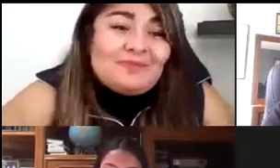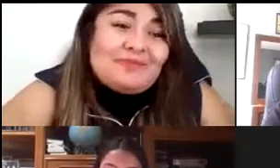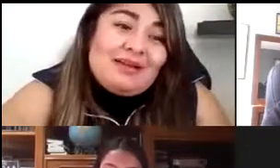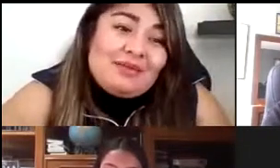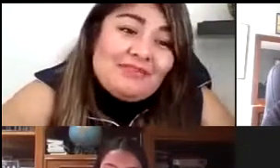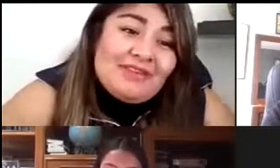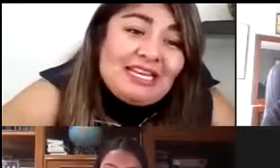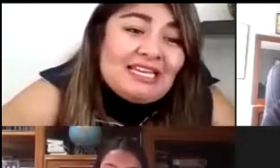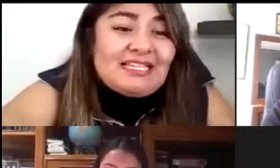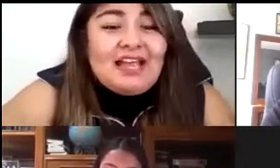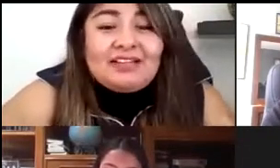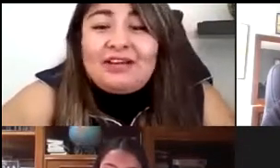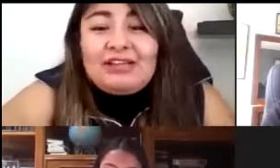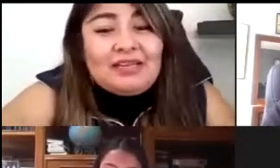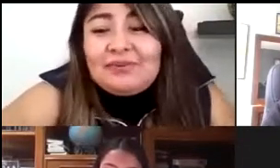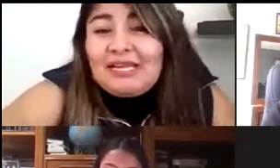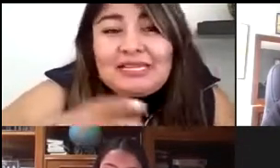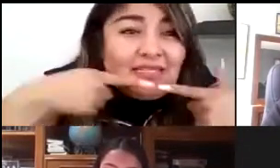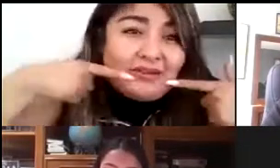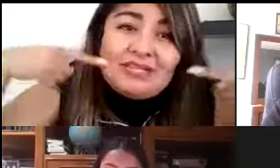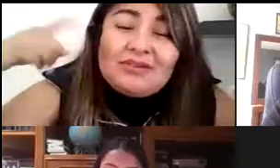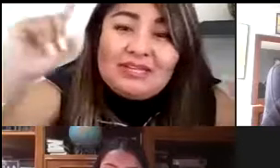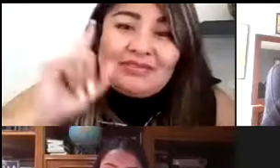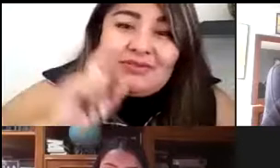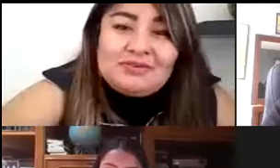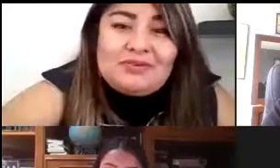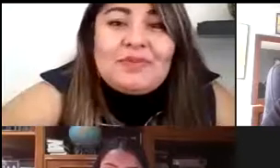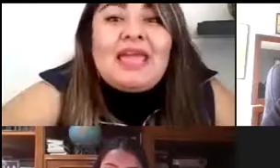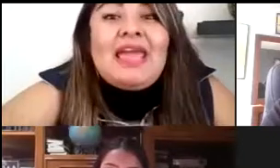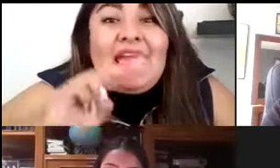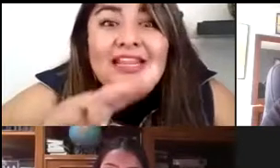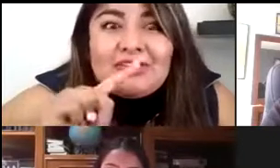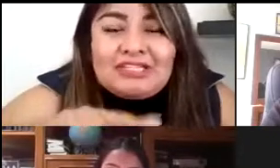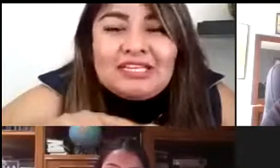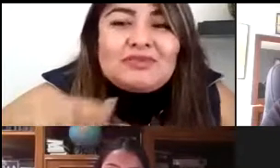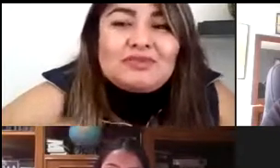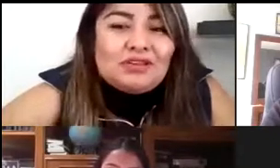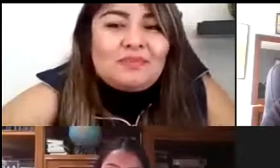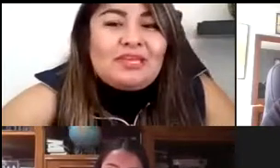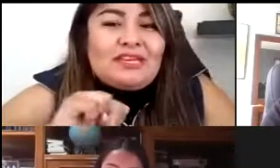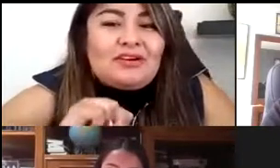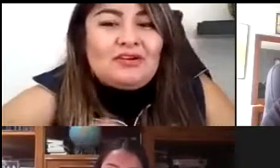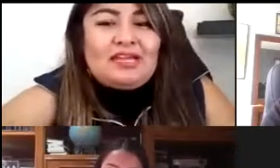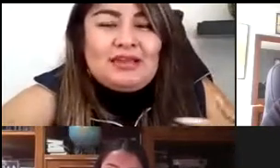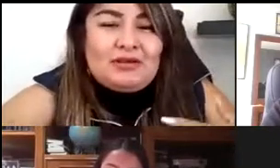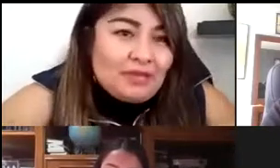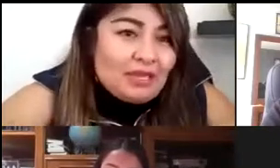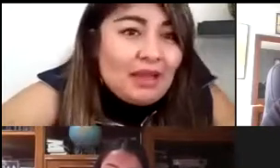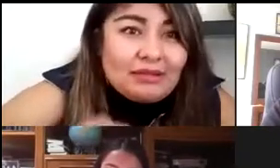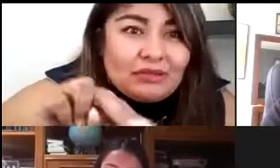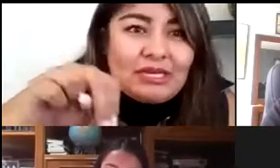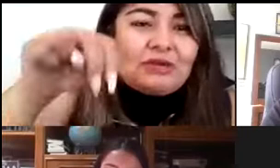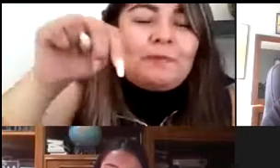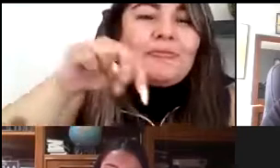todo, siempre estaba bien feliz. Todo el tiempo Nancy tenía una sonrisa en su rostro. Entonces un sordo me dijo que cómo me